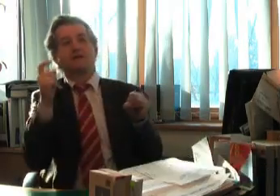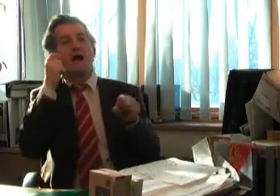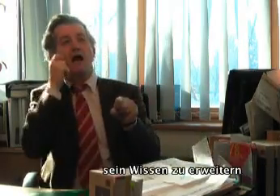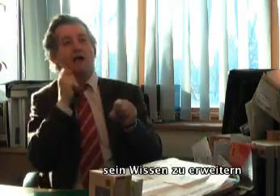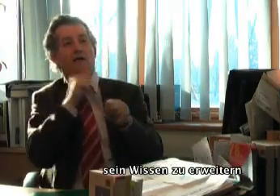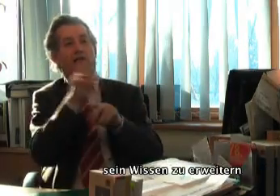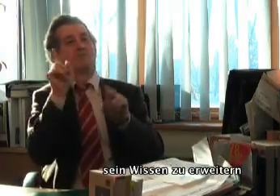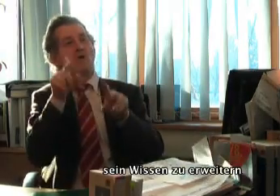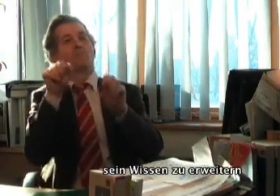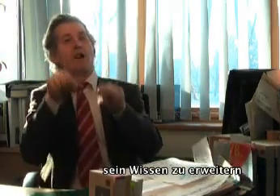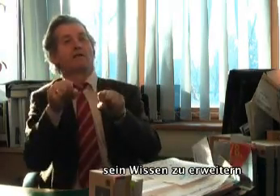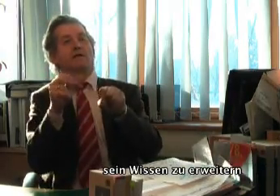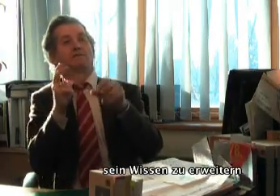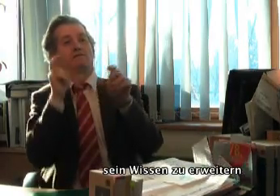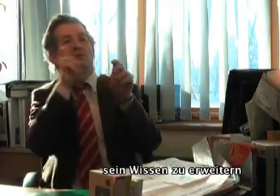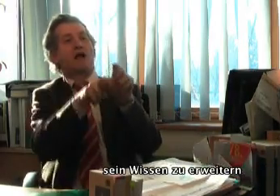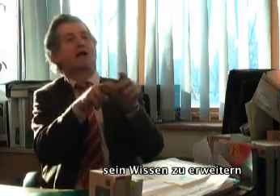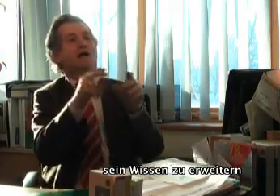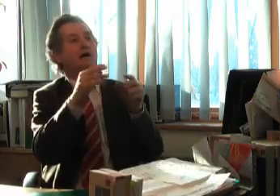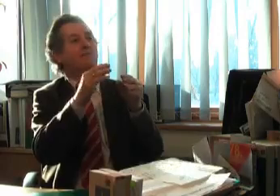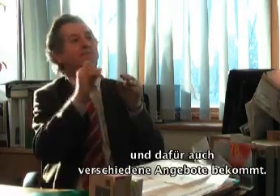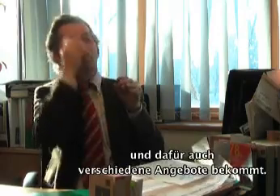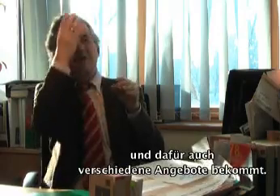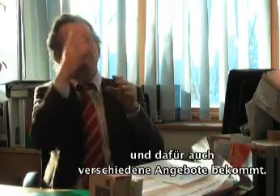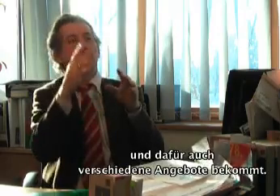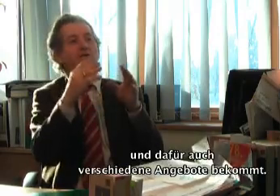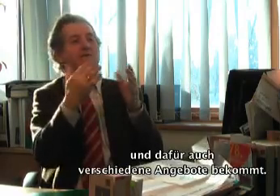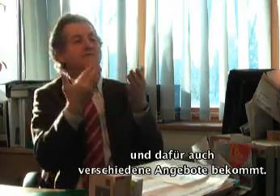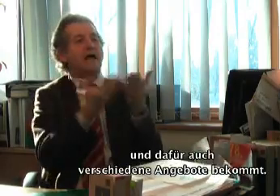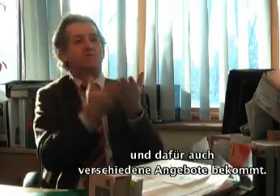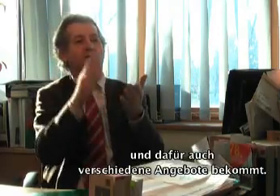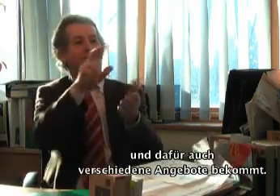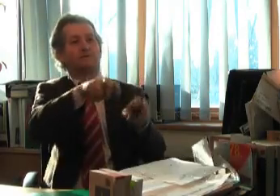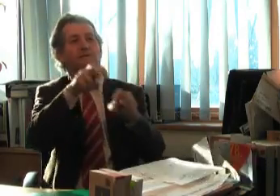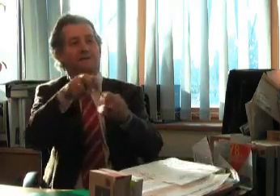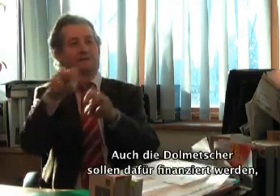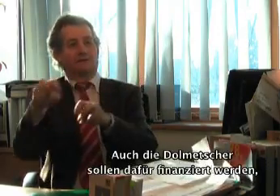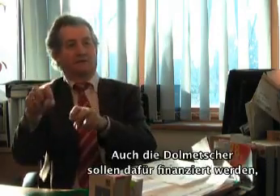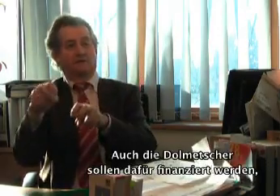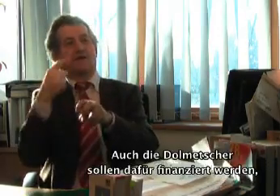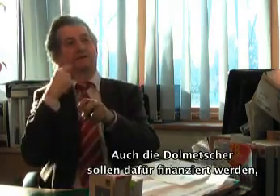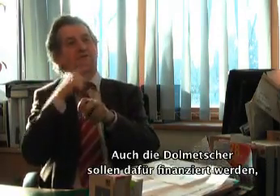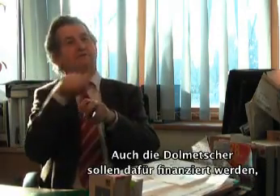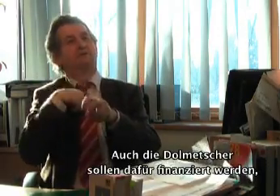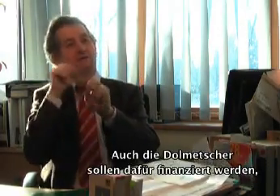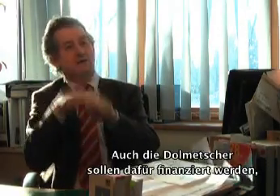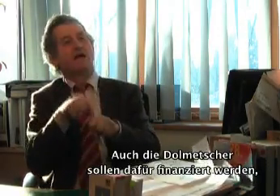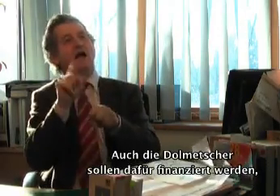ins Seniorenalter die Möglichkeit haben, unser Wissen zu erweitern. Und dafür müssen wir auch verschiedene Angebote bekommen. Auch